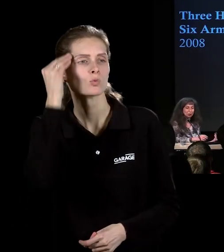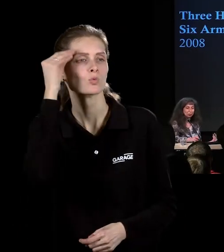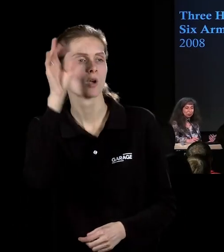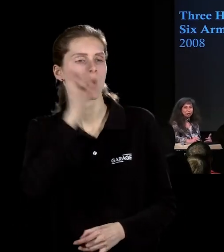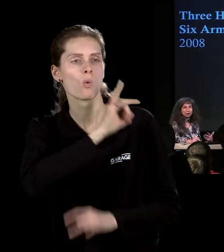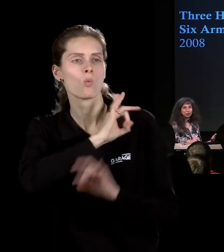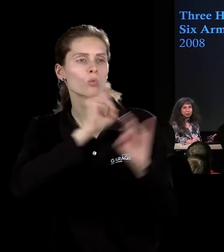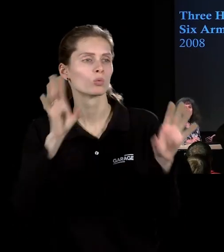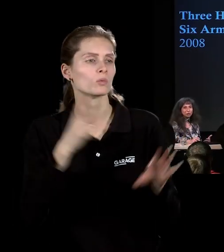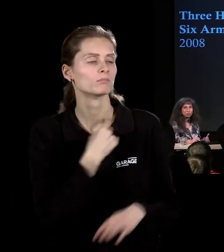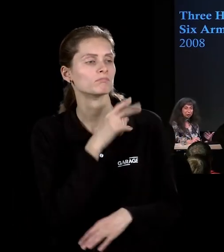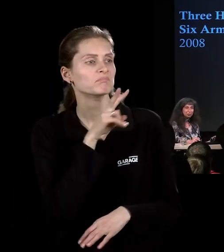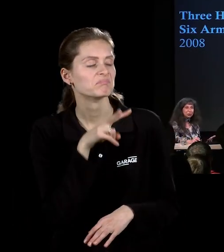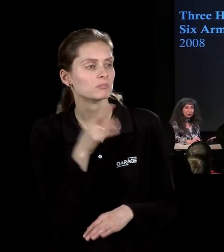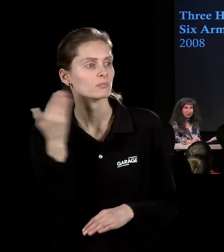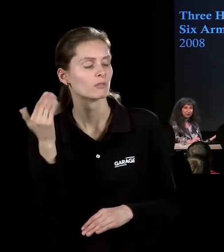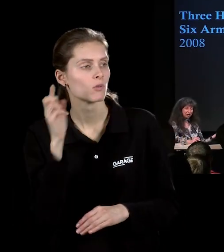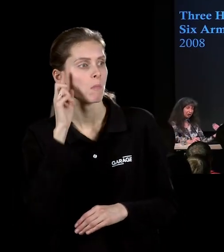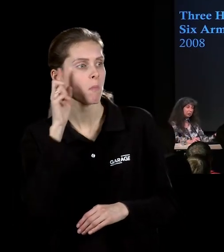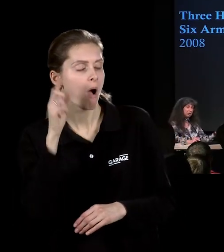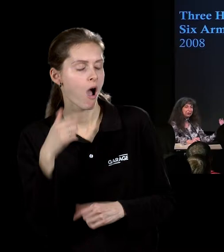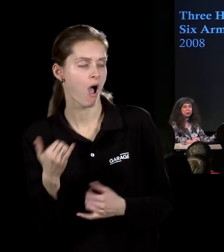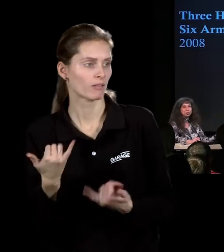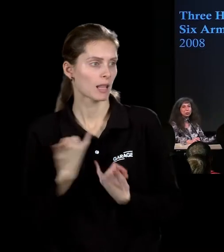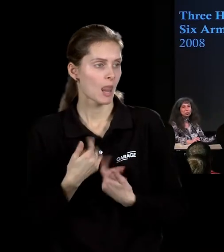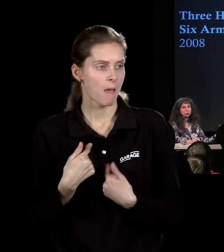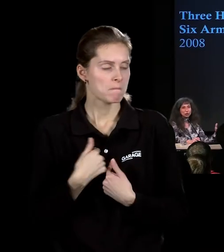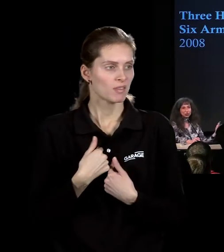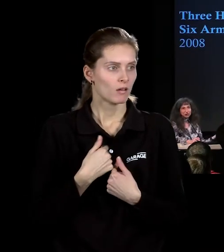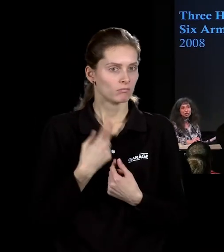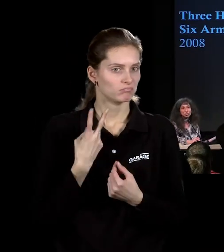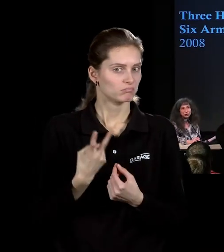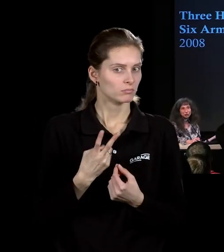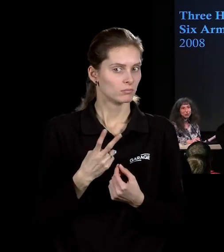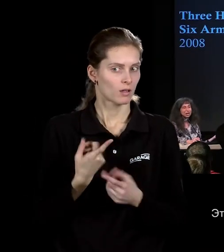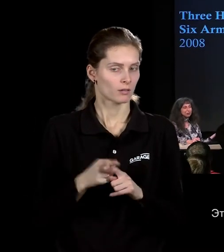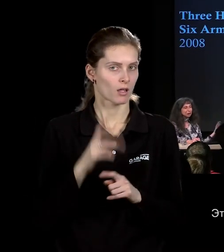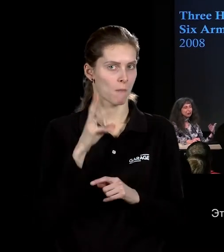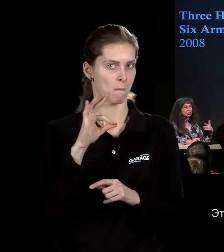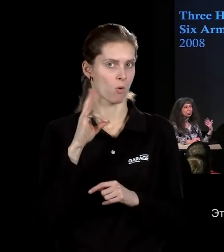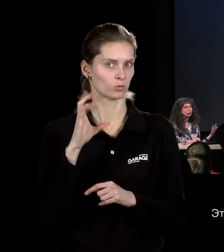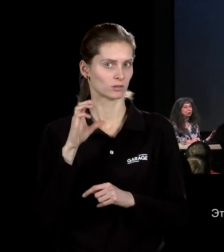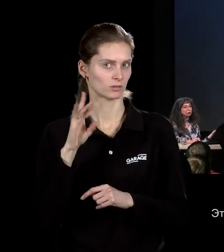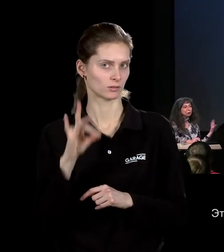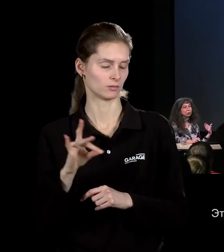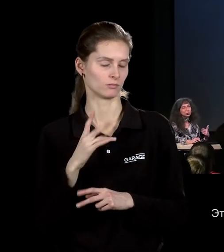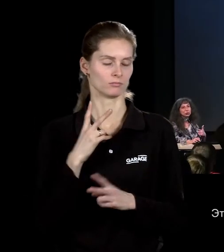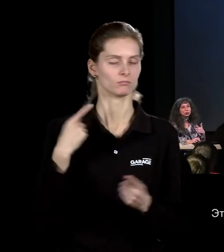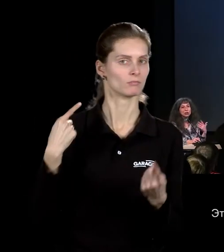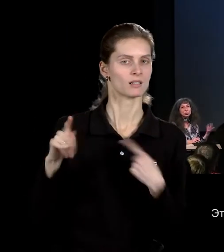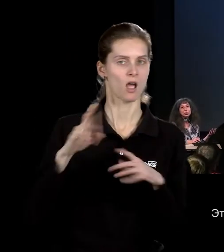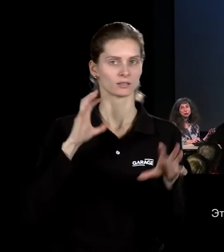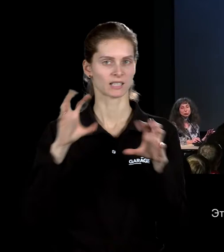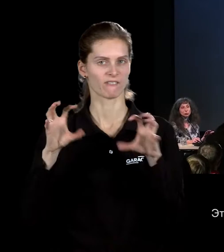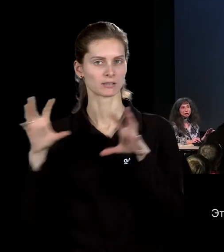что для других культур является божеством для нас, а для представителей другой культуры может оказаться монстром. И вот с этой огромностью,